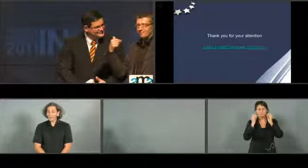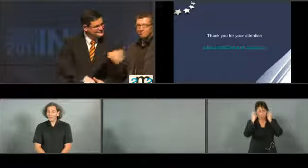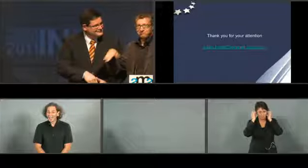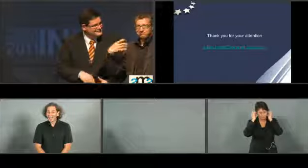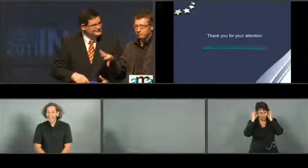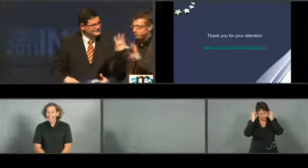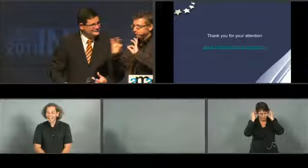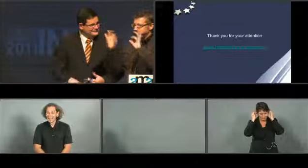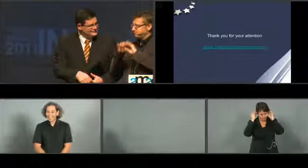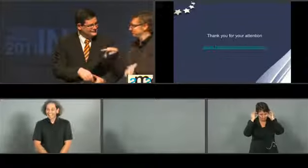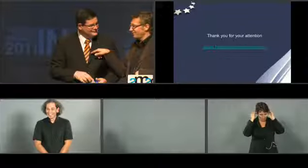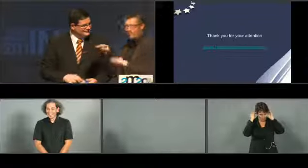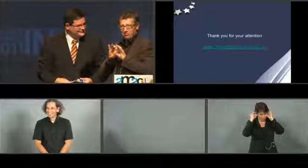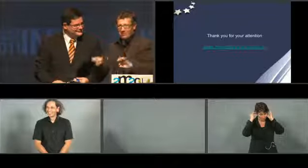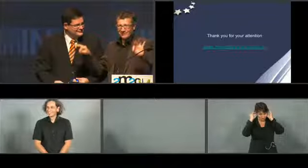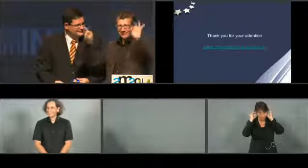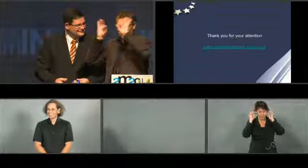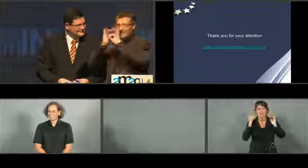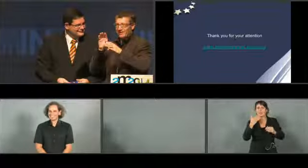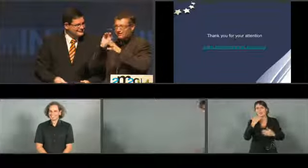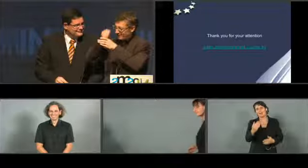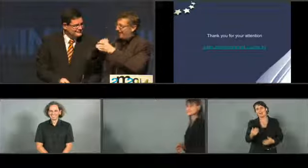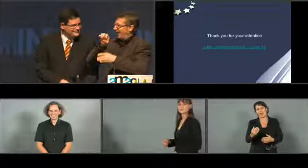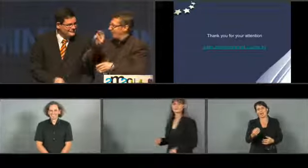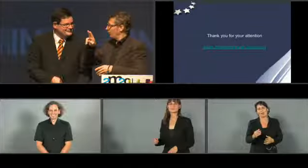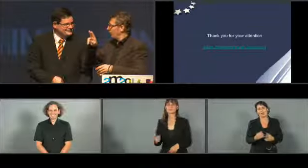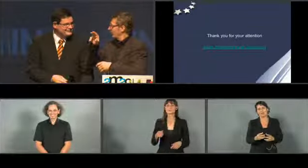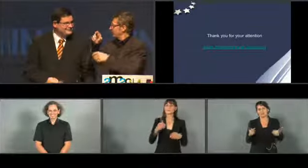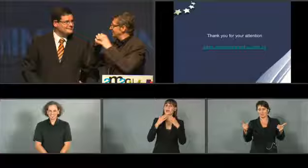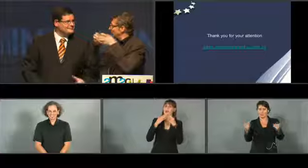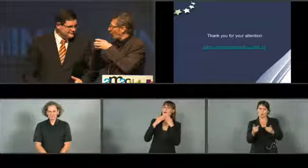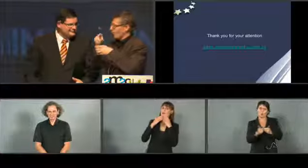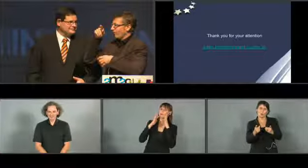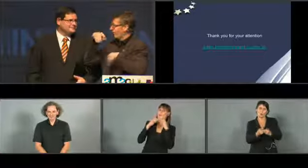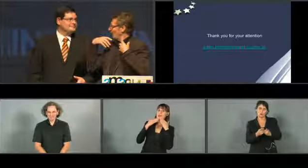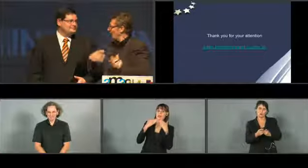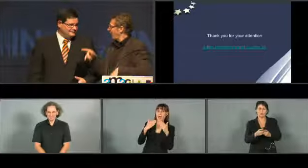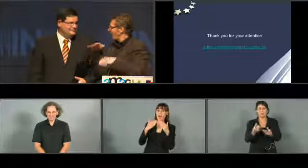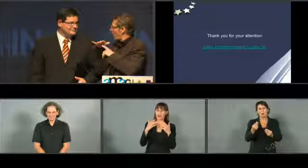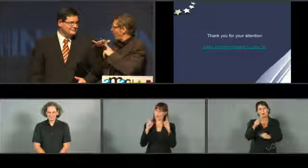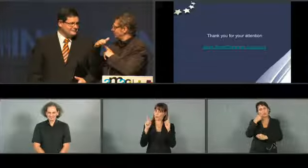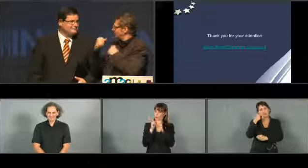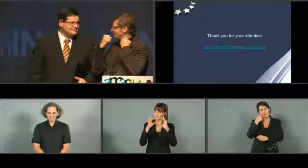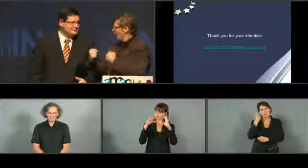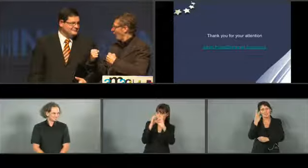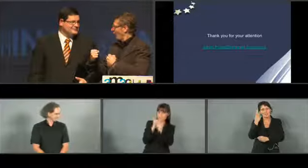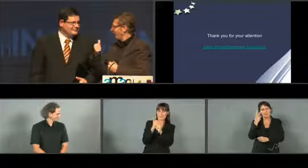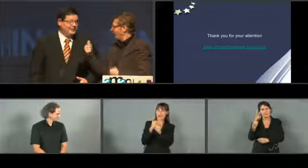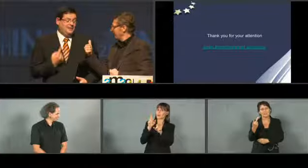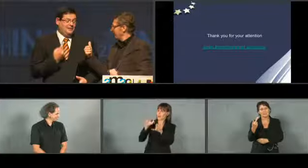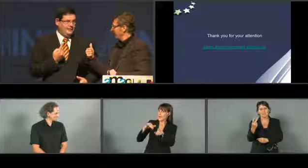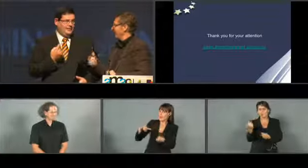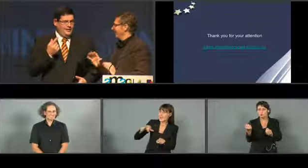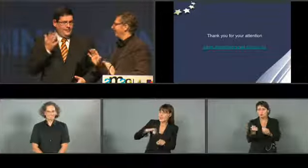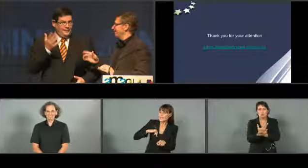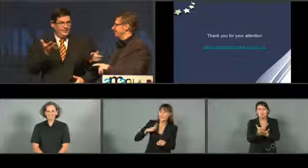Merci beaucoup d'avoir fait court. Ça a été très intéressant de voir ce qui se passait au Parlement de l'Union européenne,